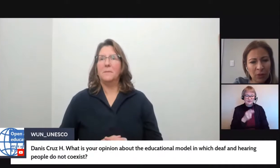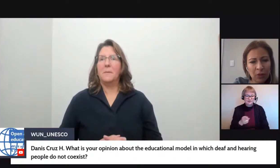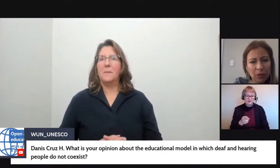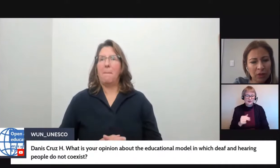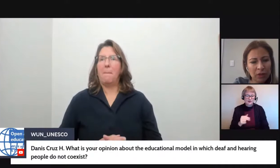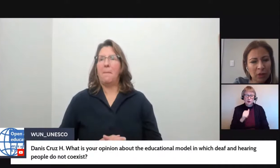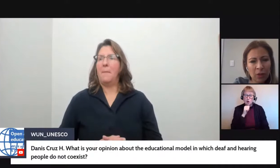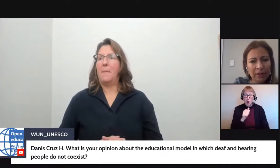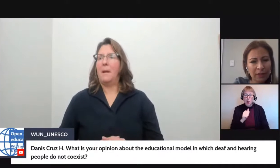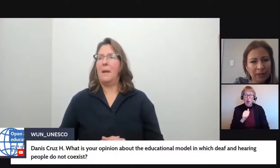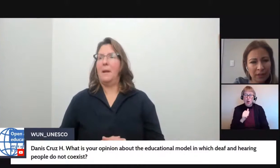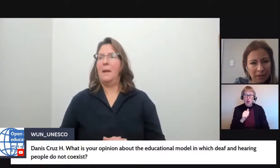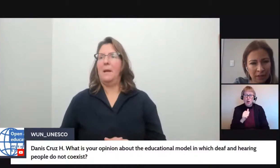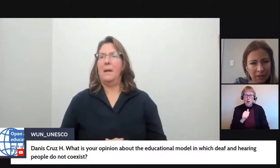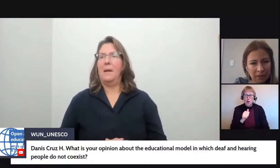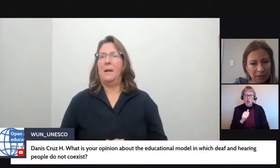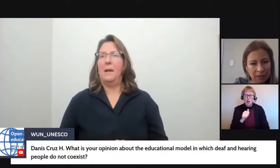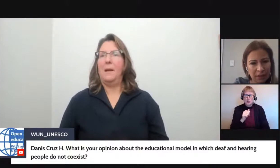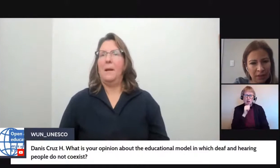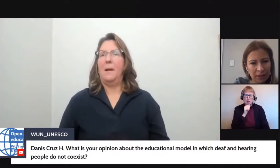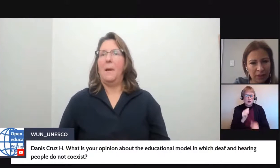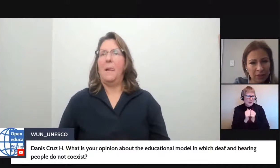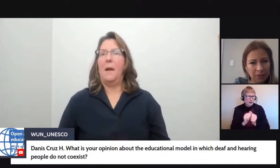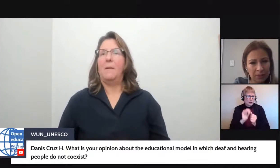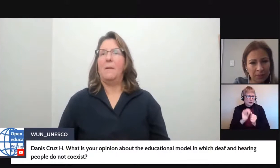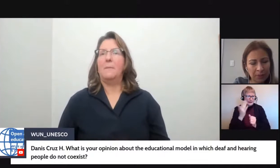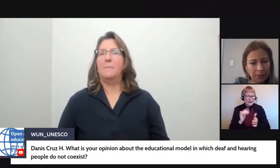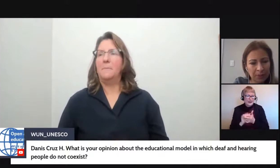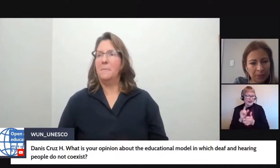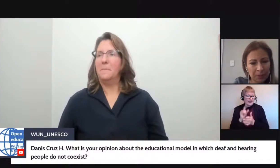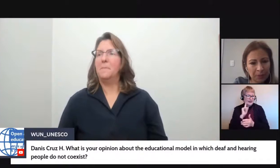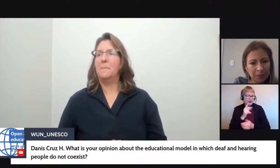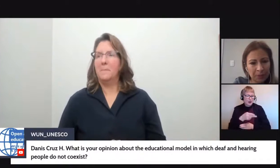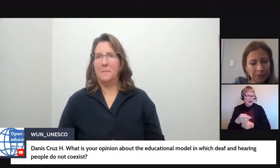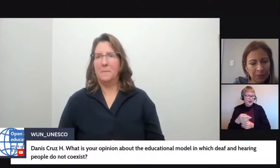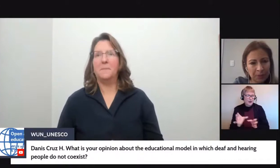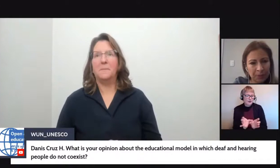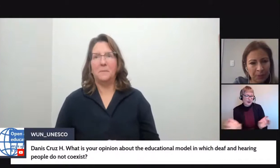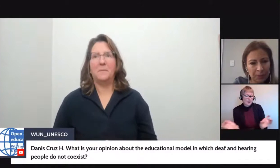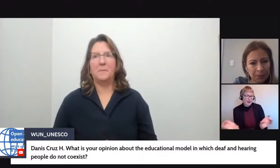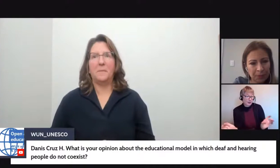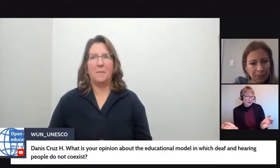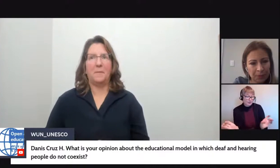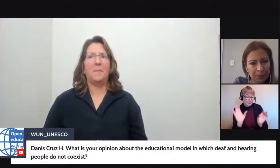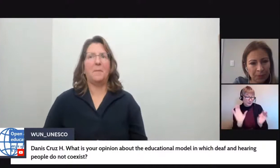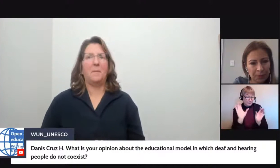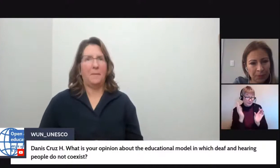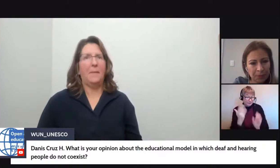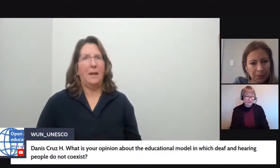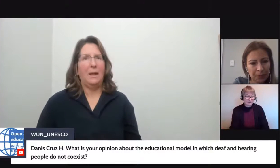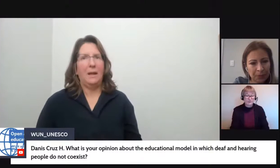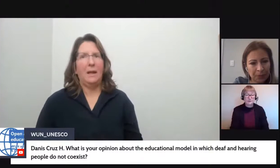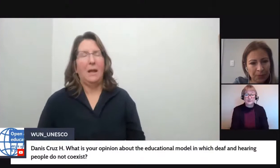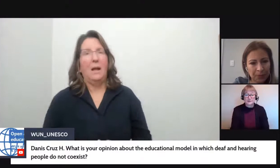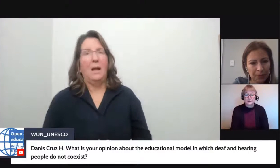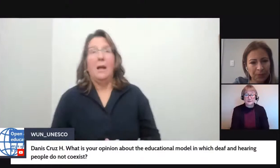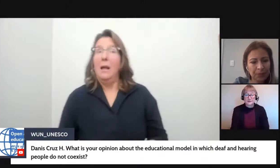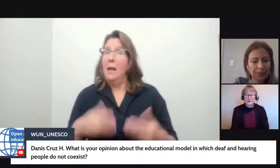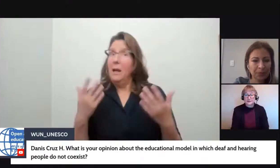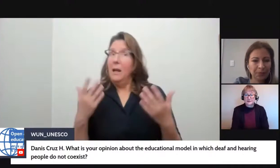mismo lenguaje y mucha gente que habla en español en un entorno donde hablan inglés, también se quedan